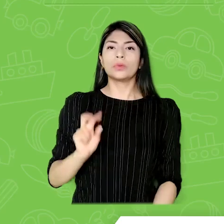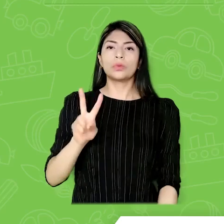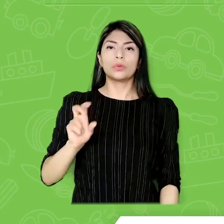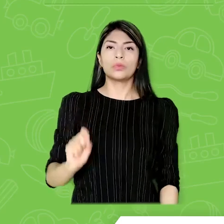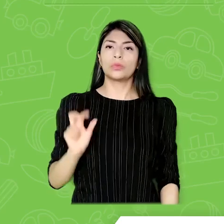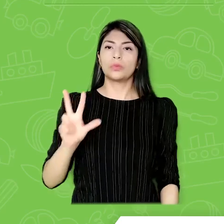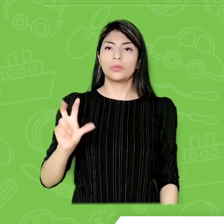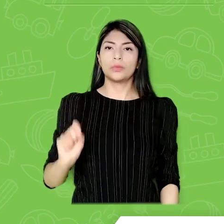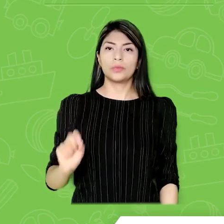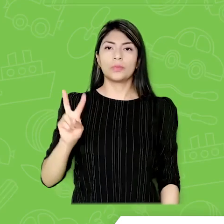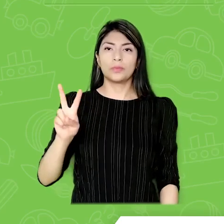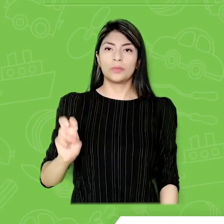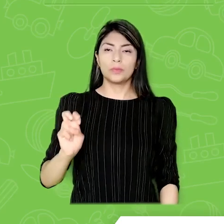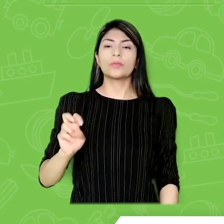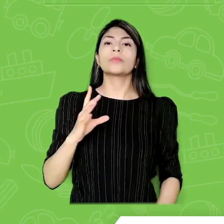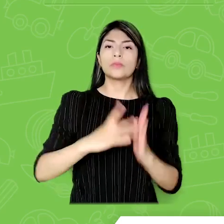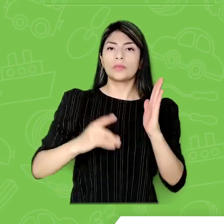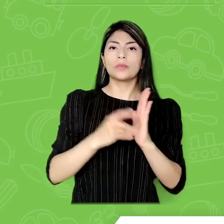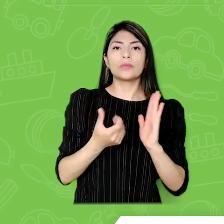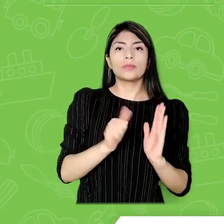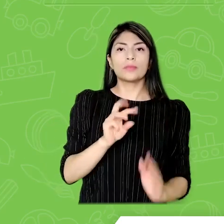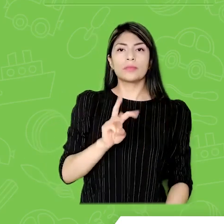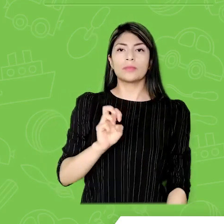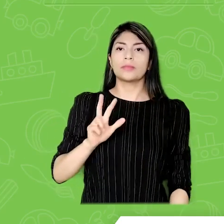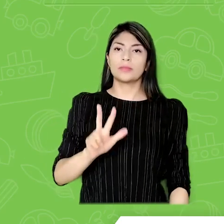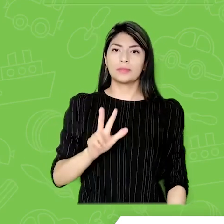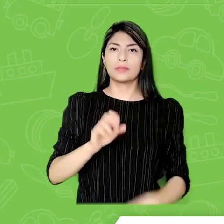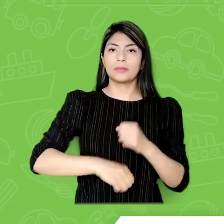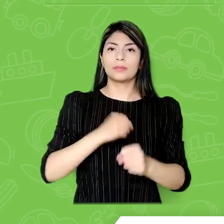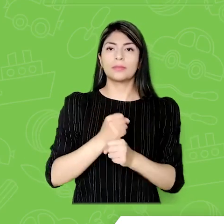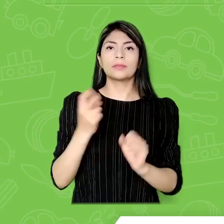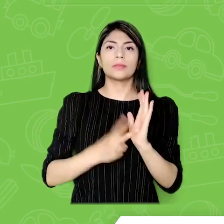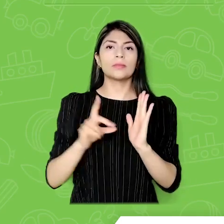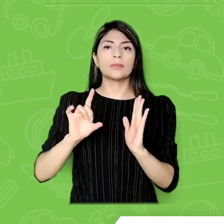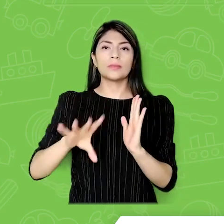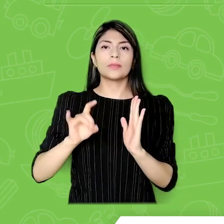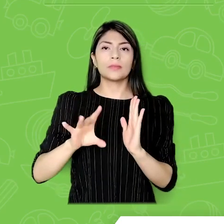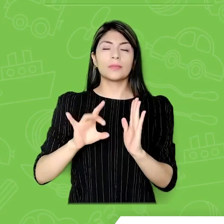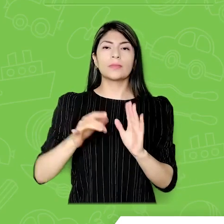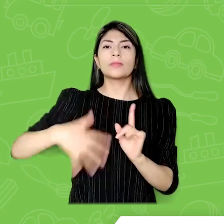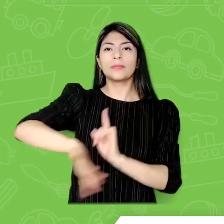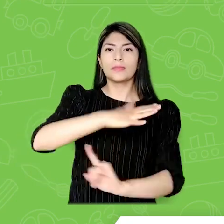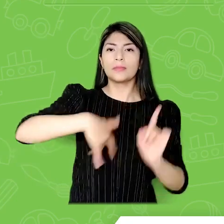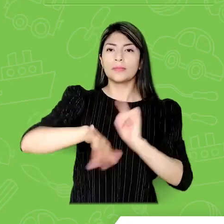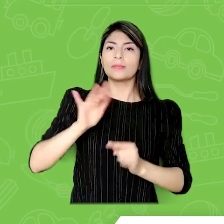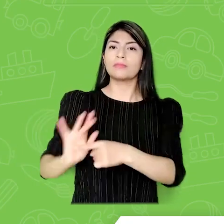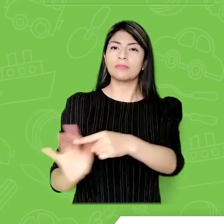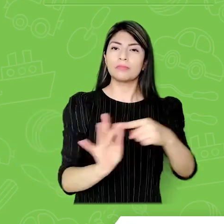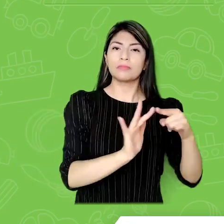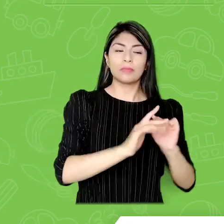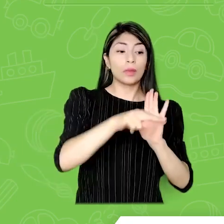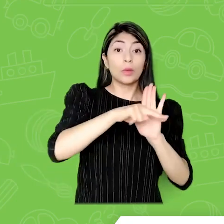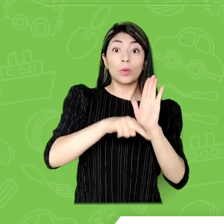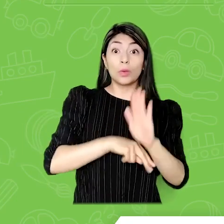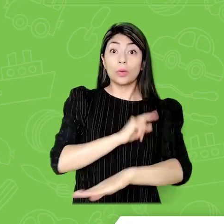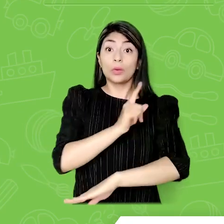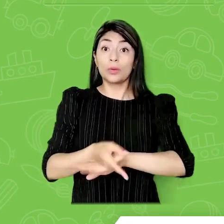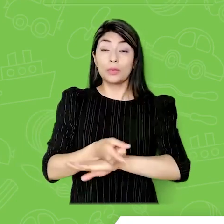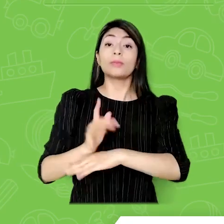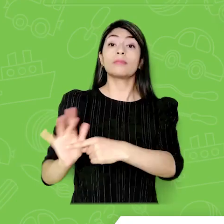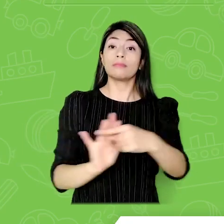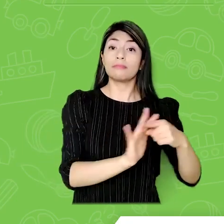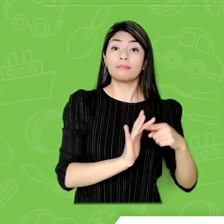2.2.2.3.7 del Decreto 1083 de 2015, el ámbito de aplicación de las normas previstas en este capítulo